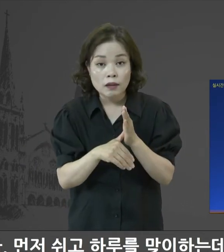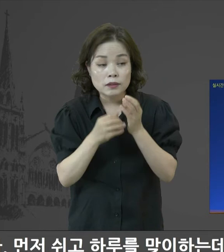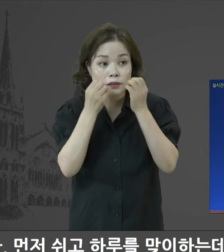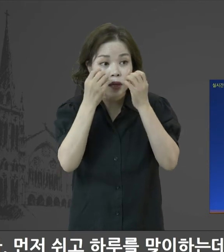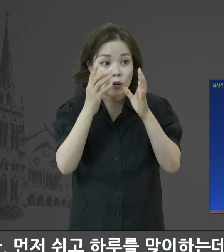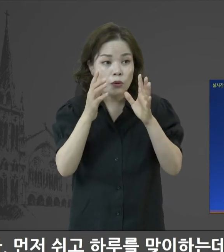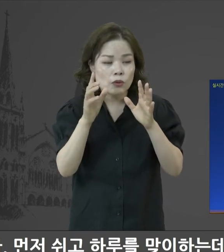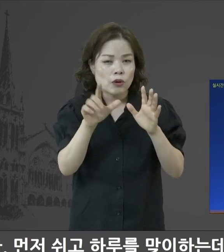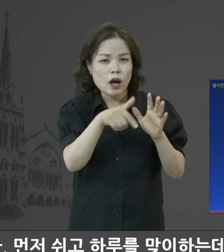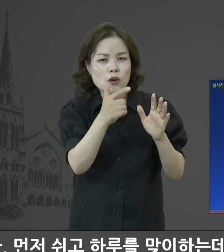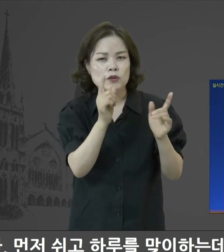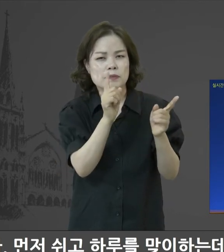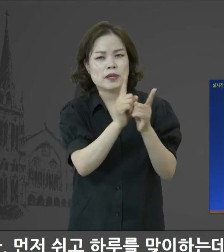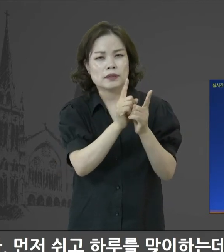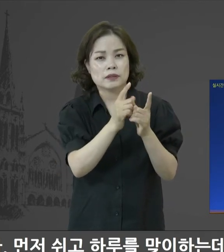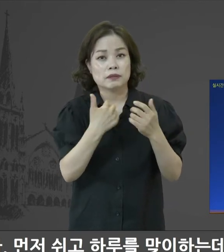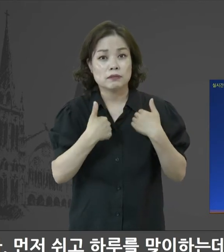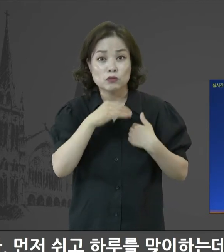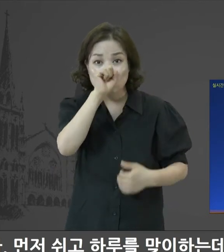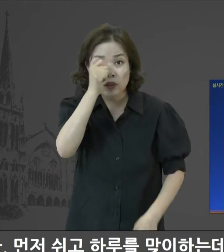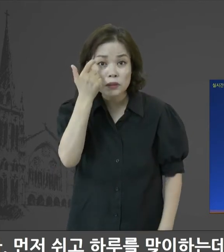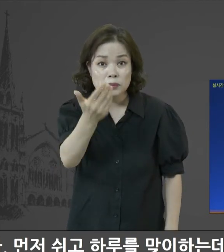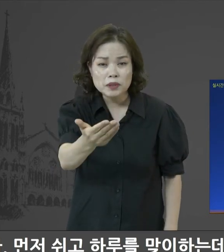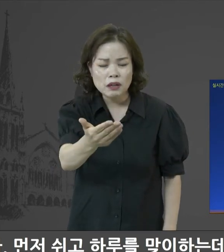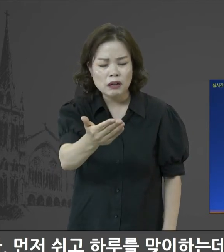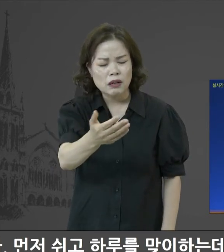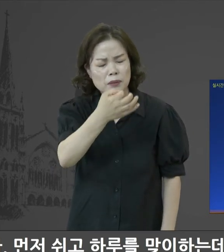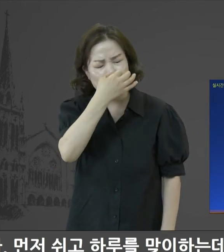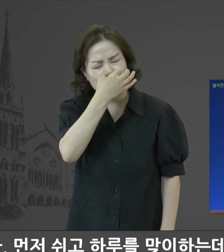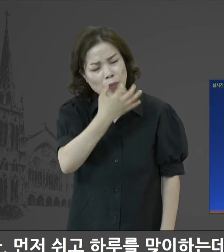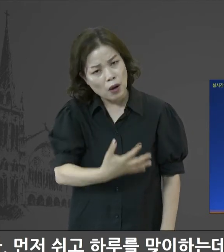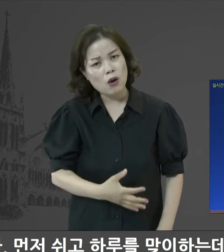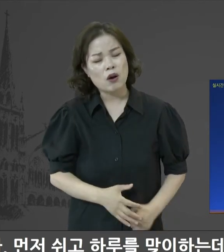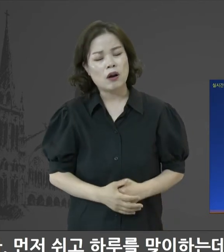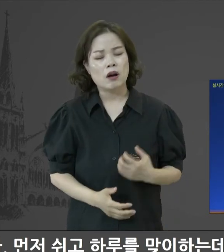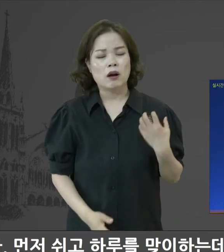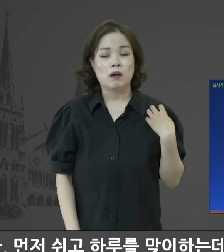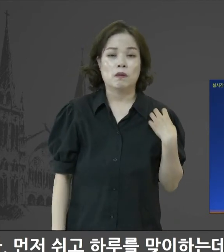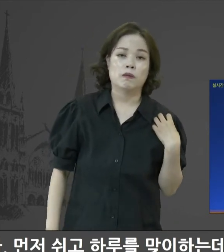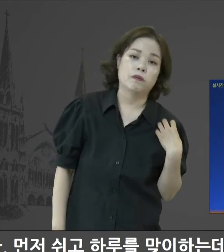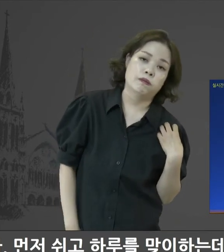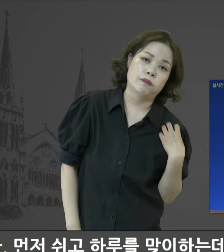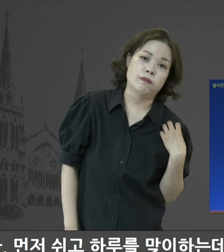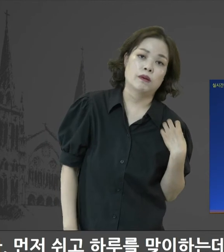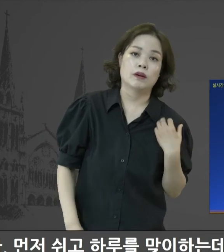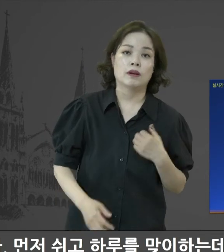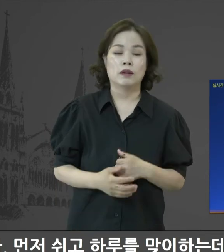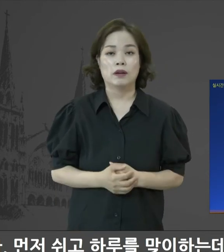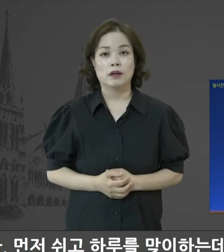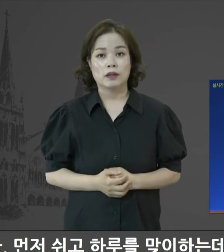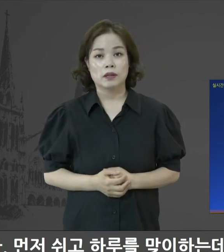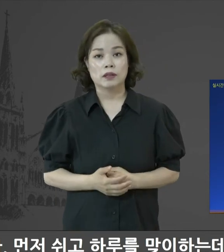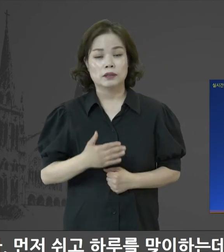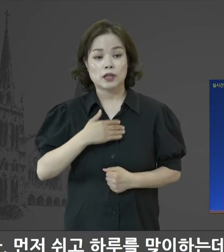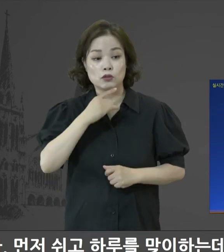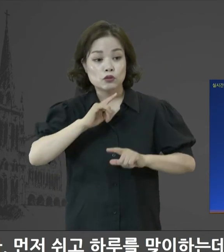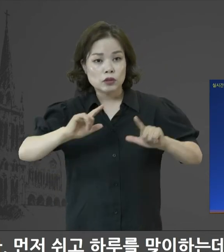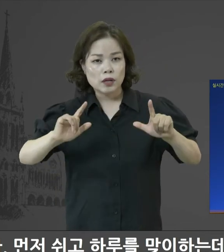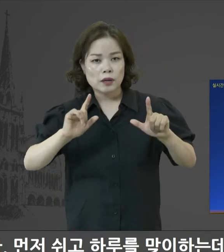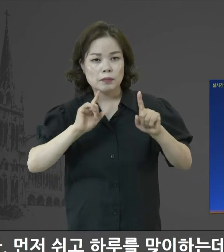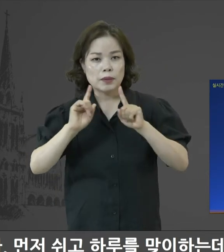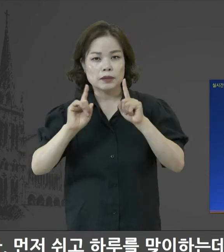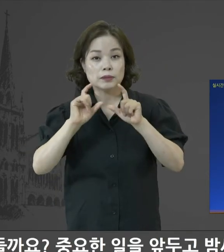새로운 하루를 맞이하는 것이 유쾌합니까? 많이 힘들지 않겠습니까? 부담이 많이 되지 않겠습니까? 제가 주일날 이렇게